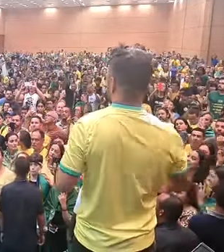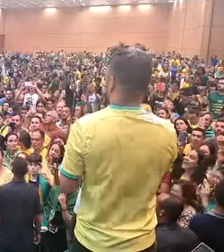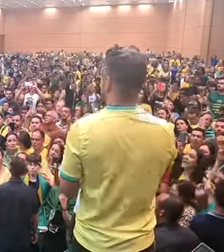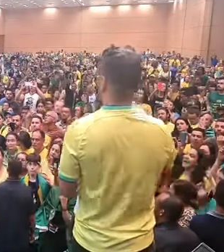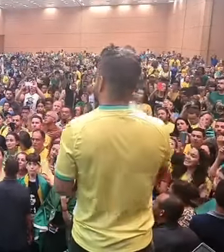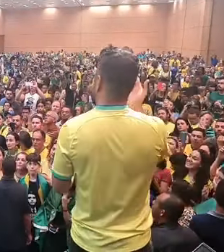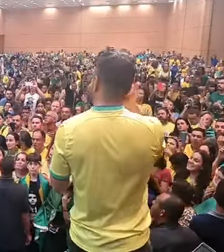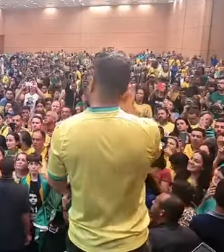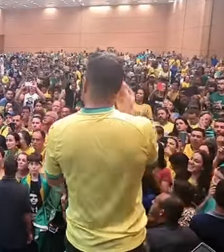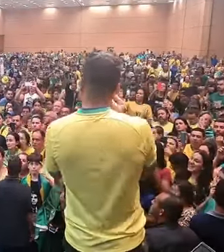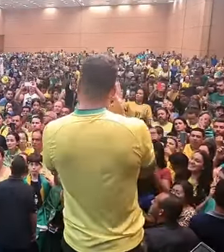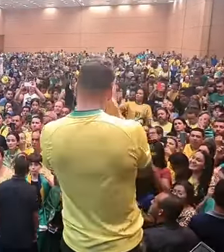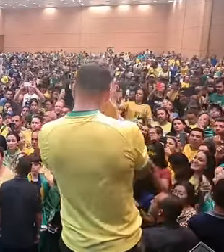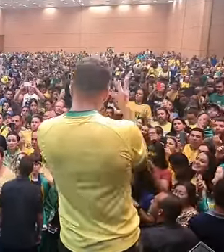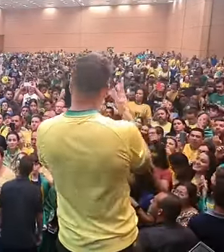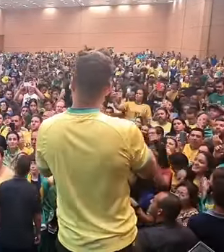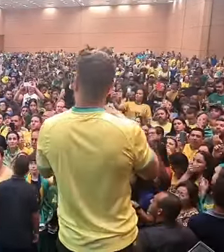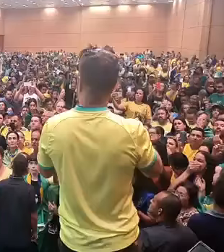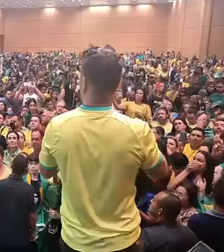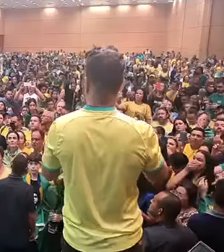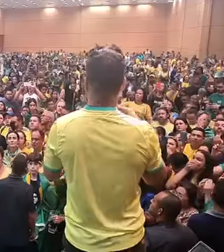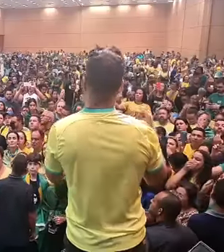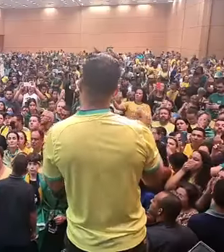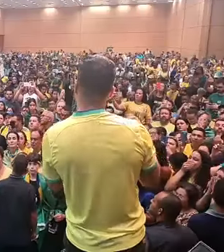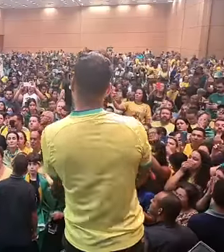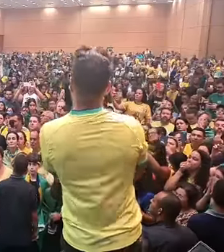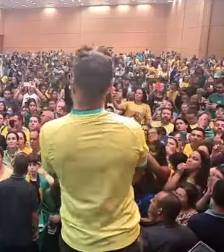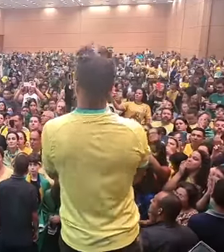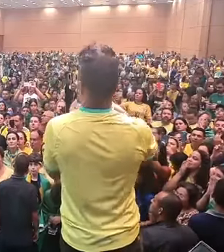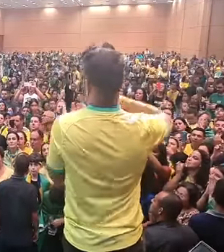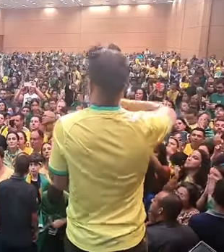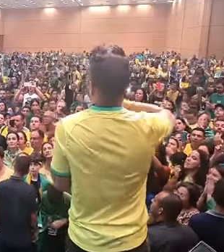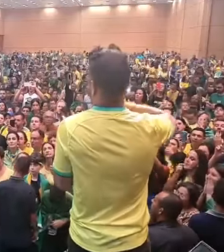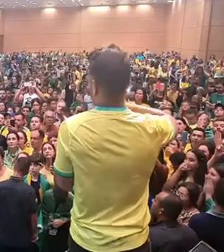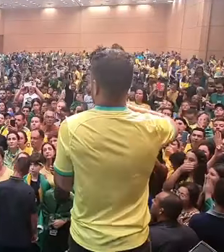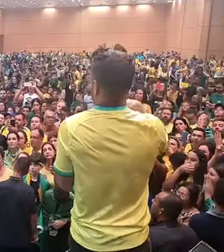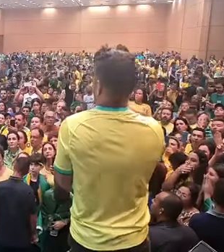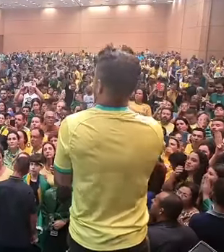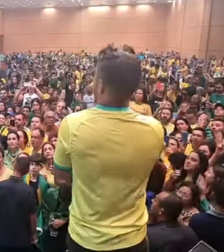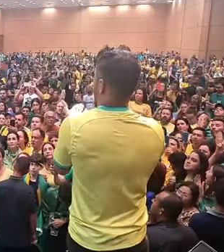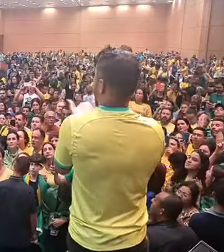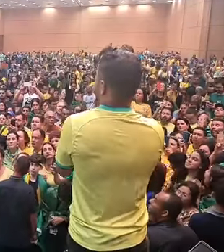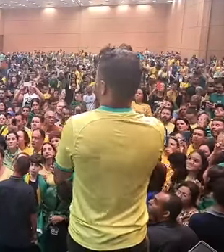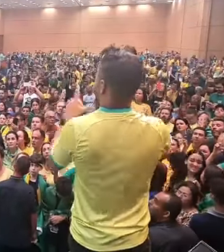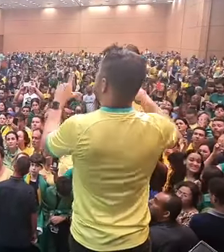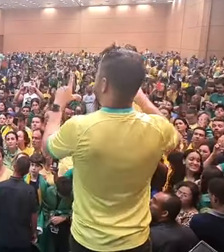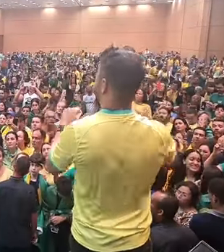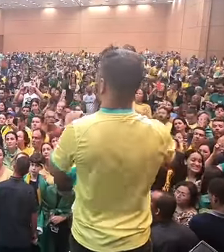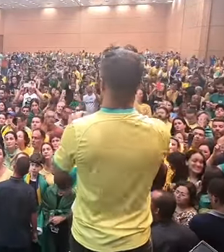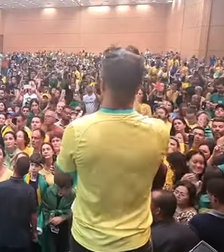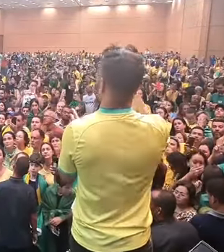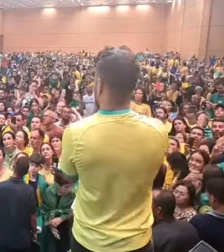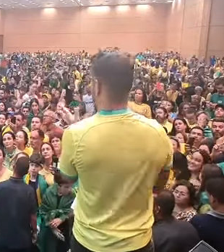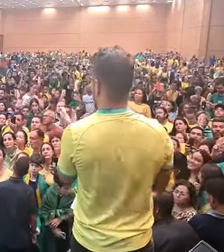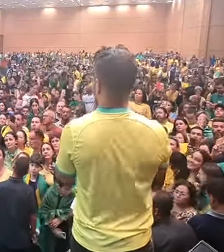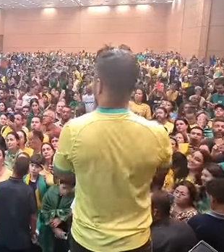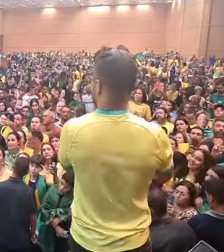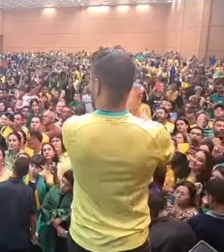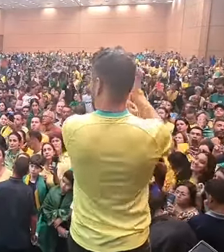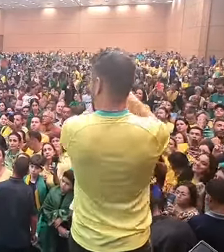Enfrentamos esse problema. Tivemos o apoio do parlamento. Aprovamos a redução de impostos